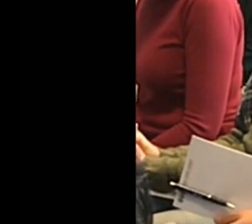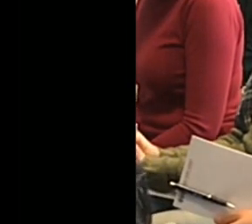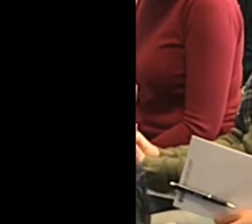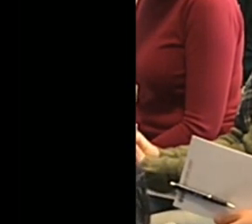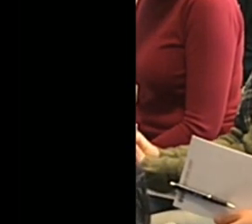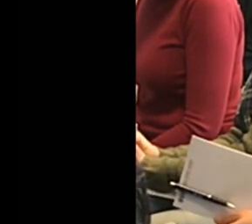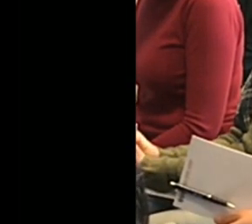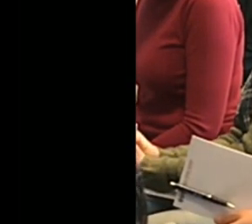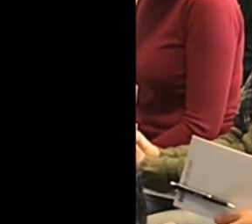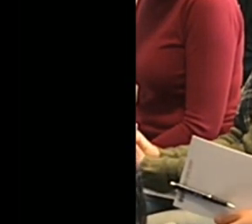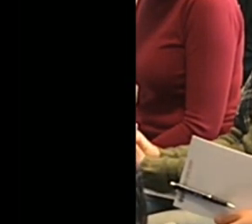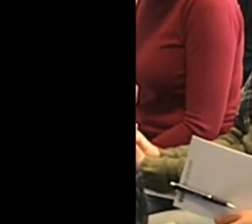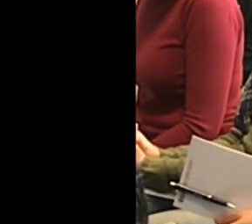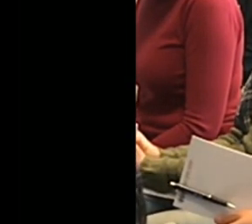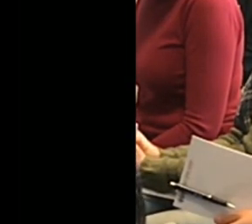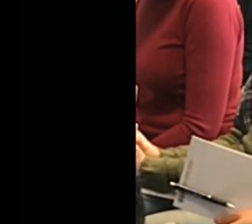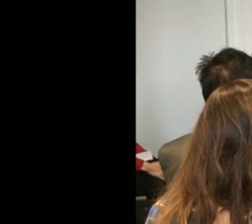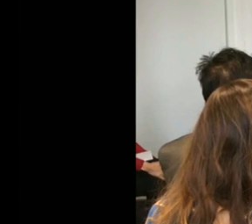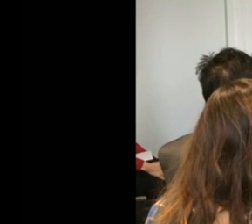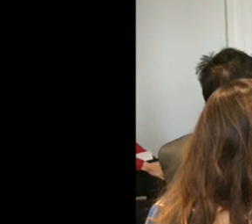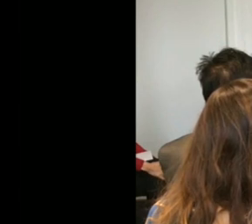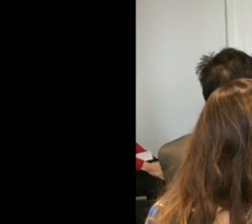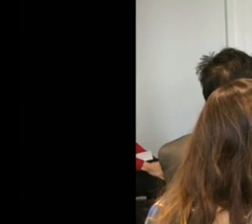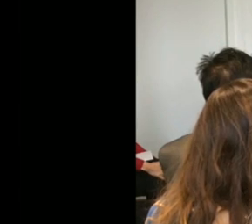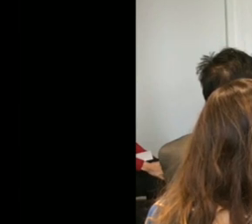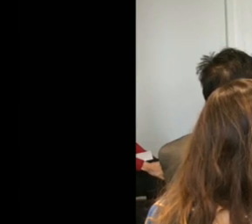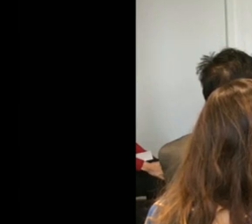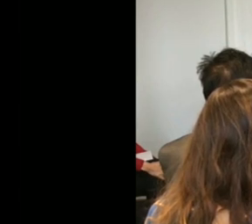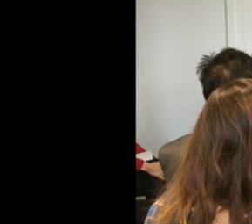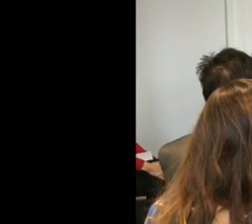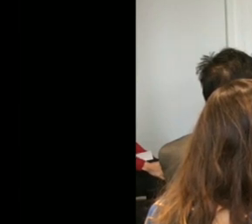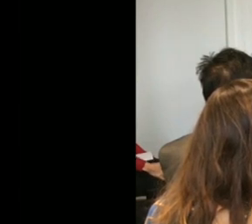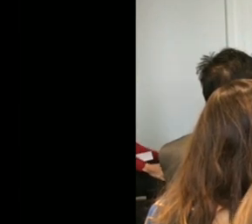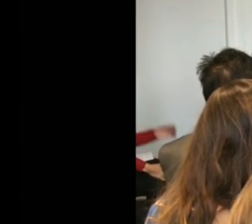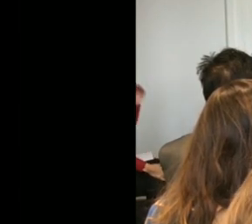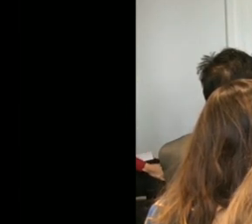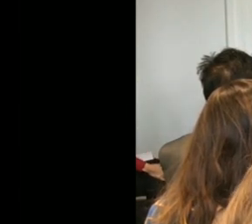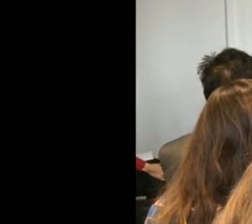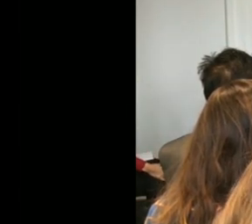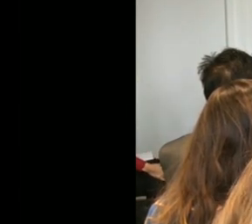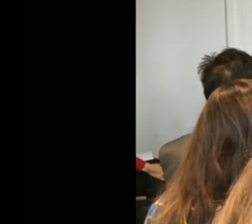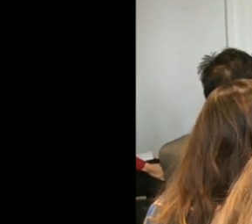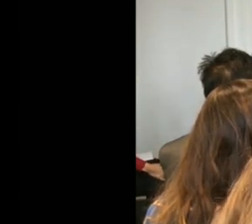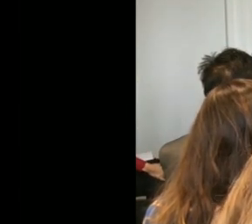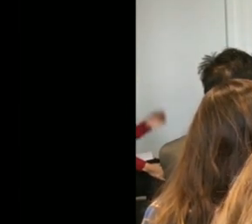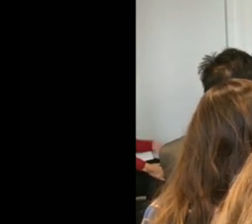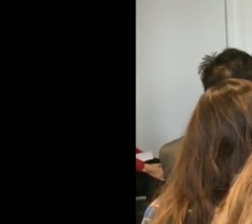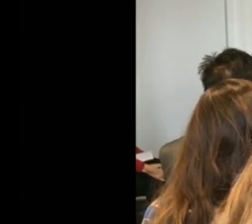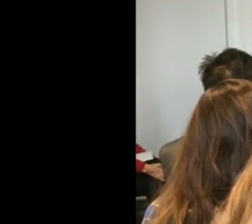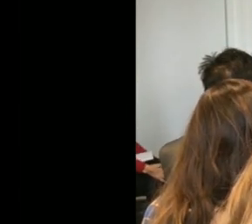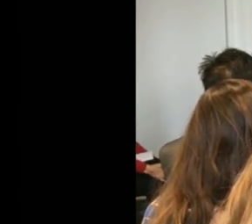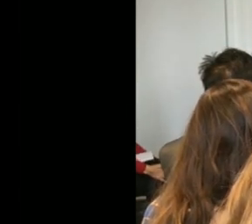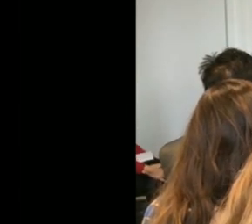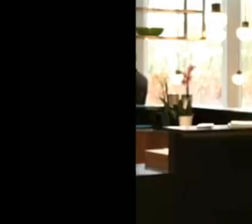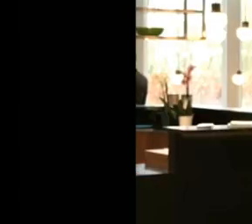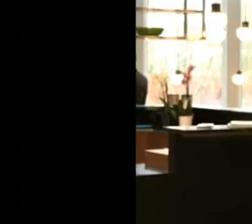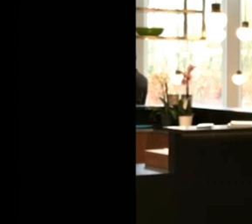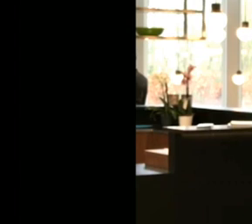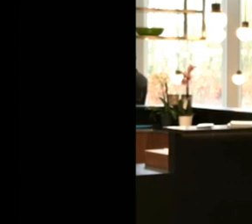Electronics i Lund. Och för Alsu var det andra faktorer än arbetsmarknaden som avgjorde när beslutet om flytt skulle